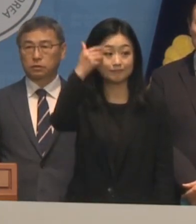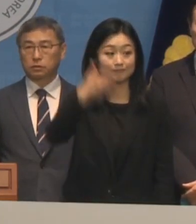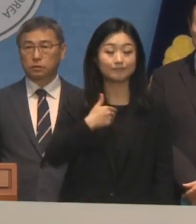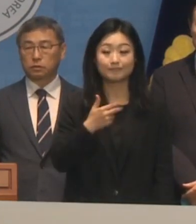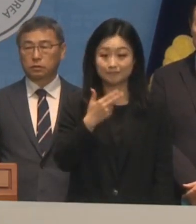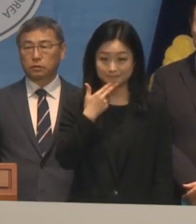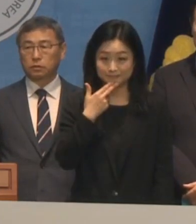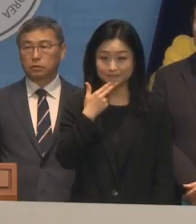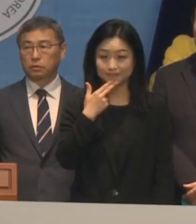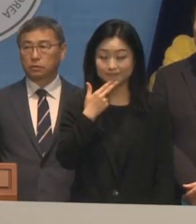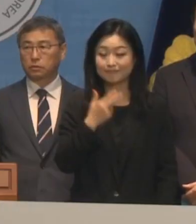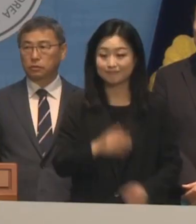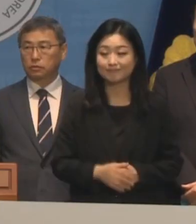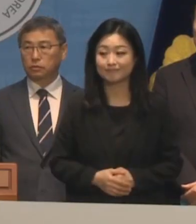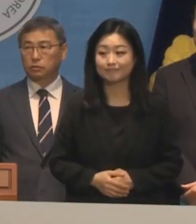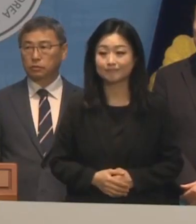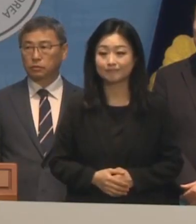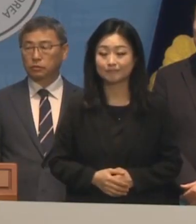이상입니다.